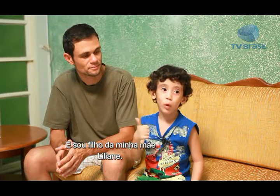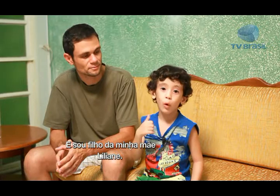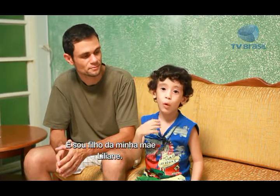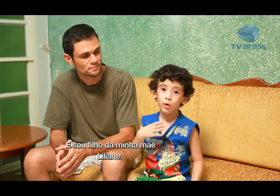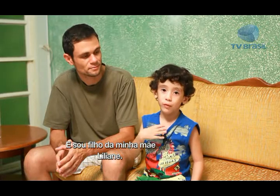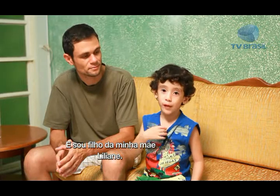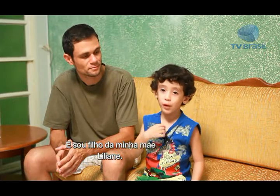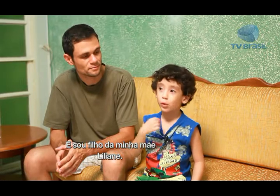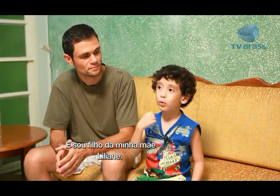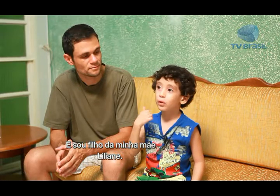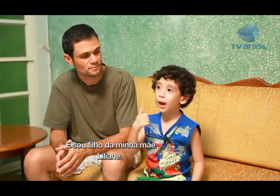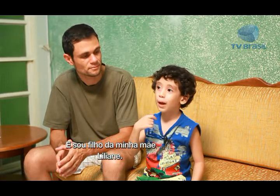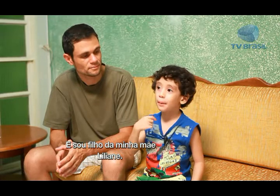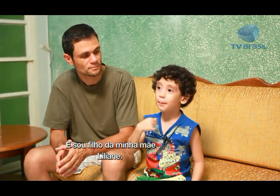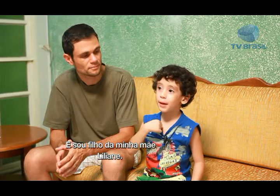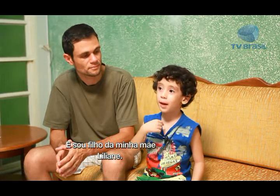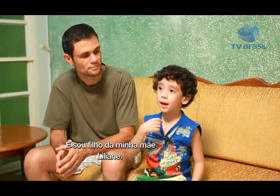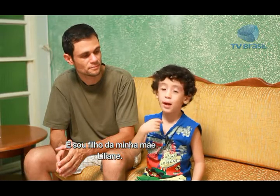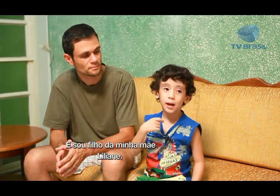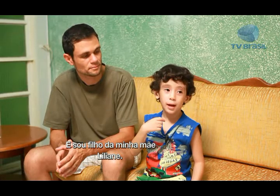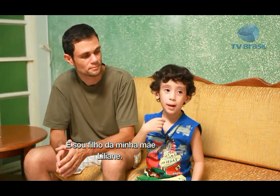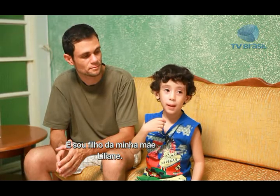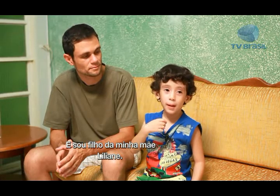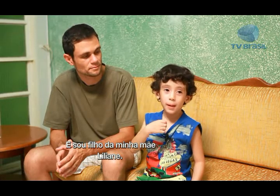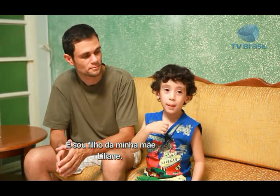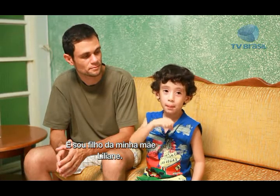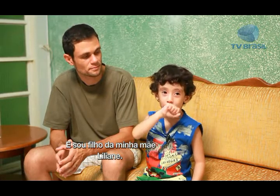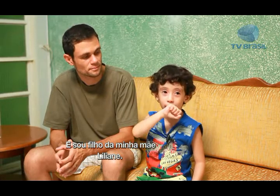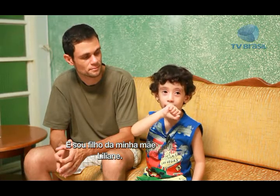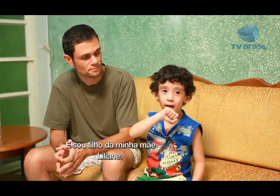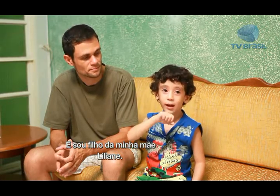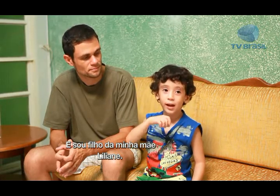e eu sou filho da minha mãe